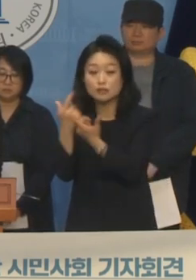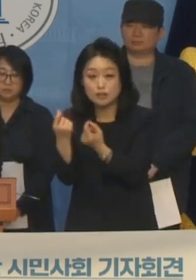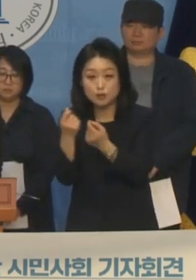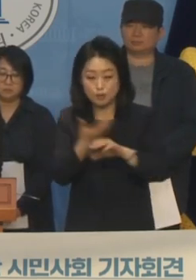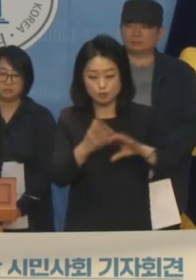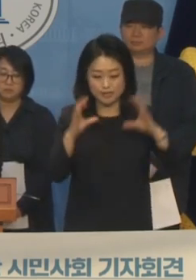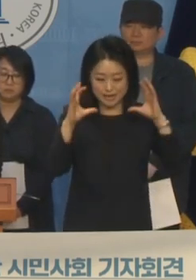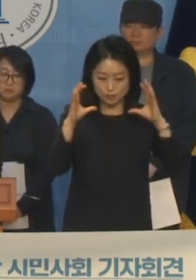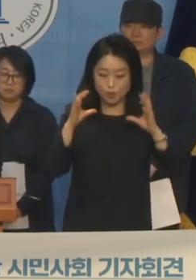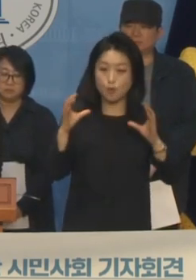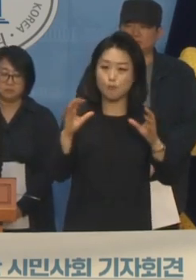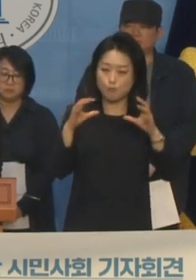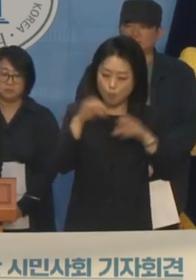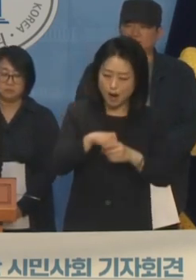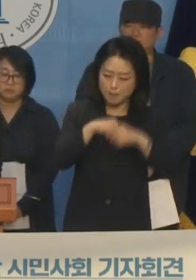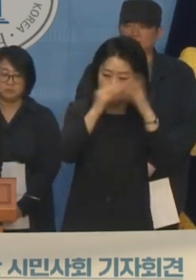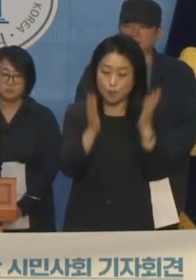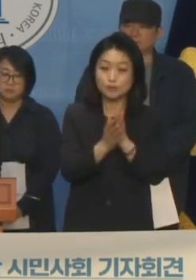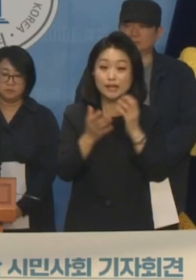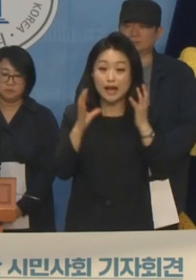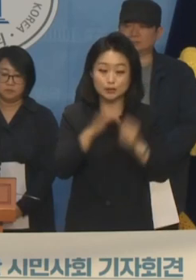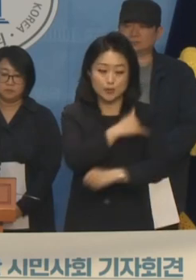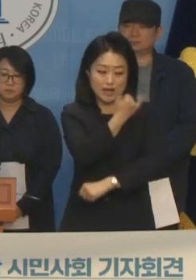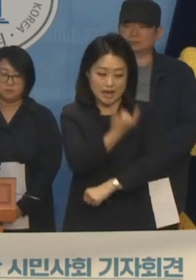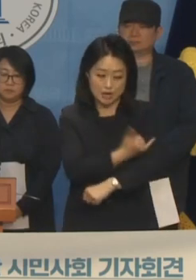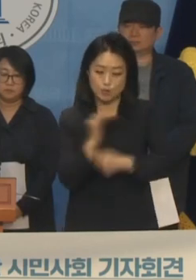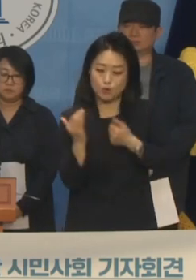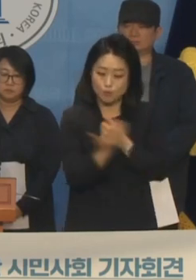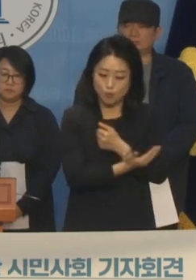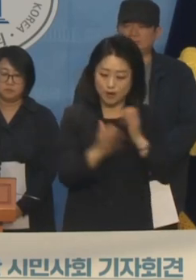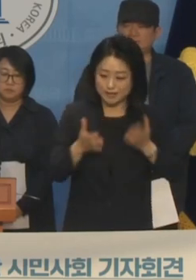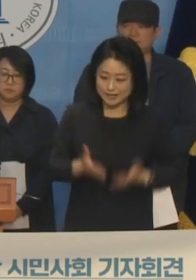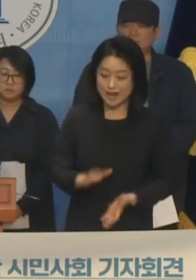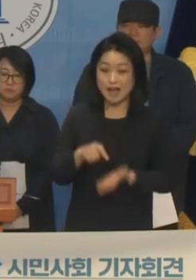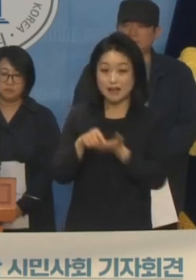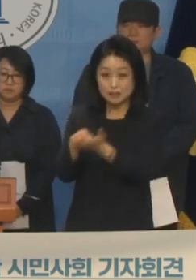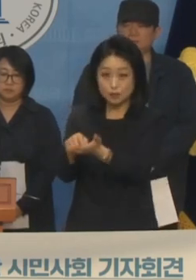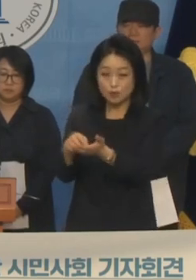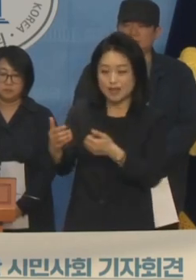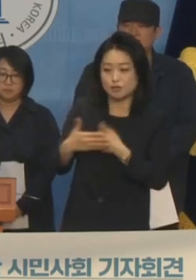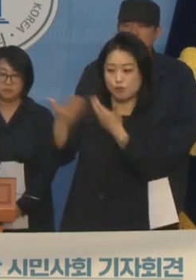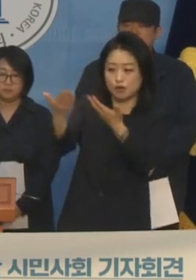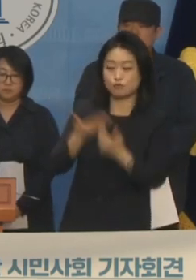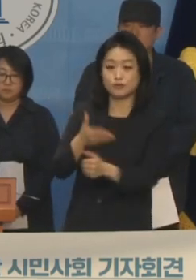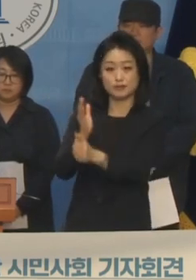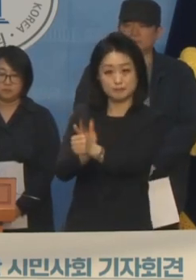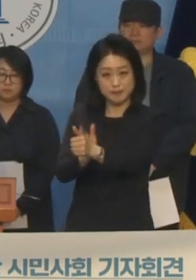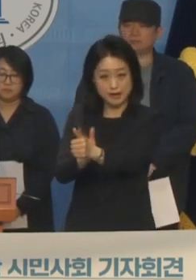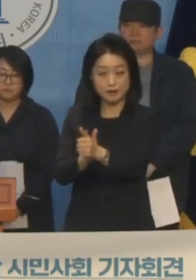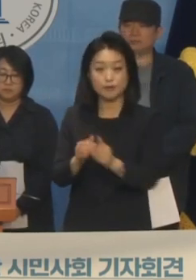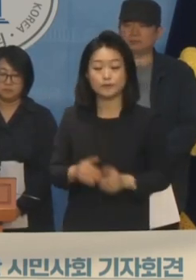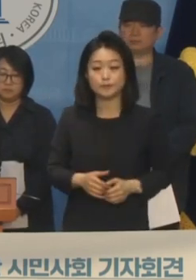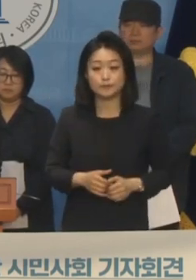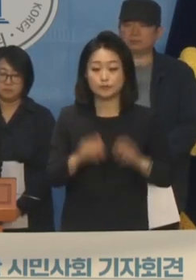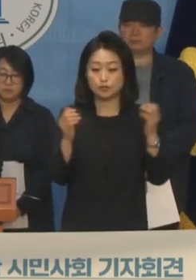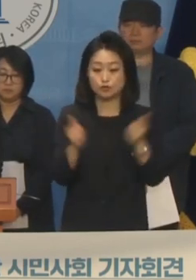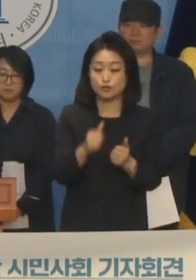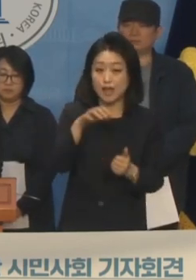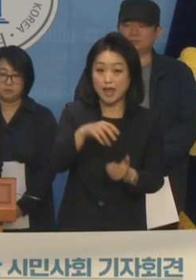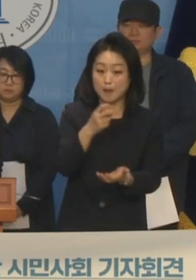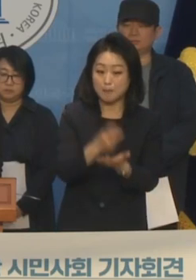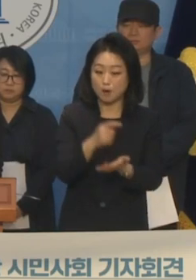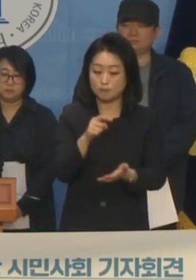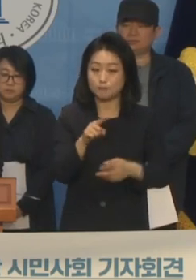모든 아동의 인권 보호를 위한 출생등록제 도입에 적극적으로 나아갈 것을 바란다. 이후에 국회에 2개의 관련